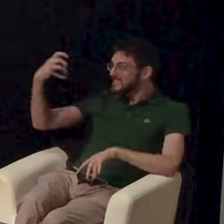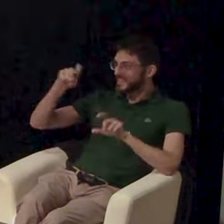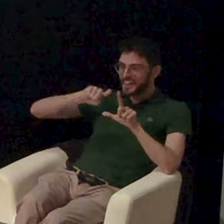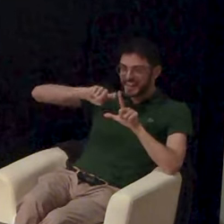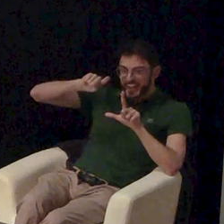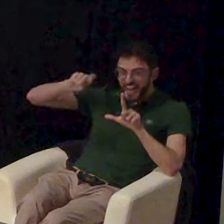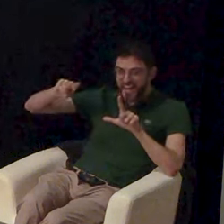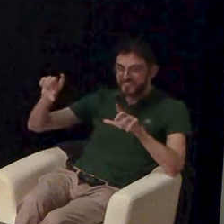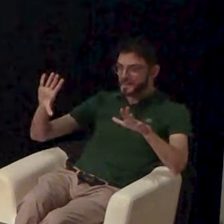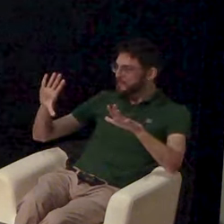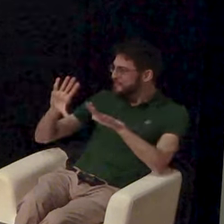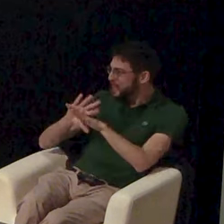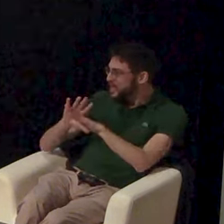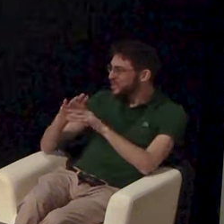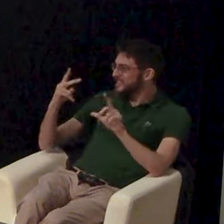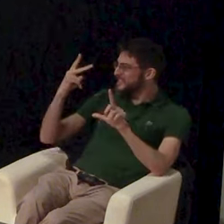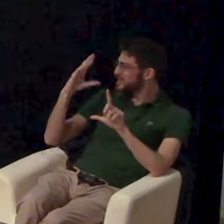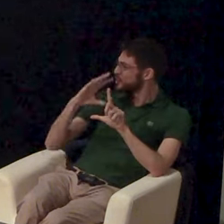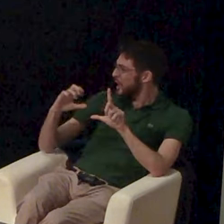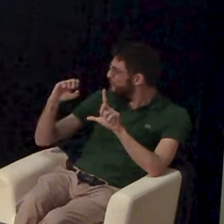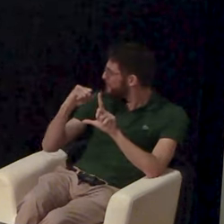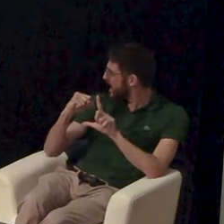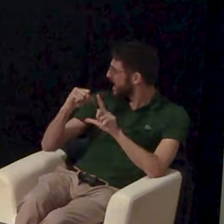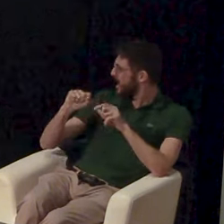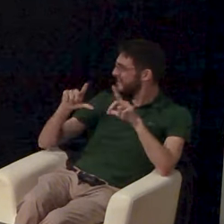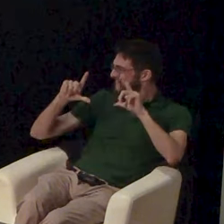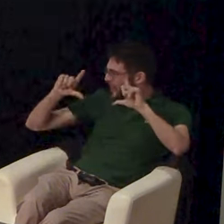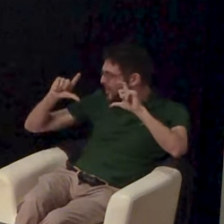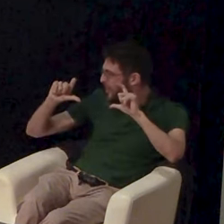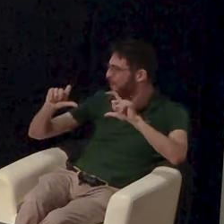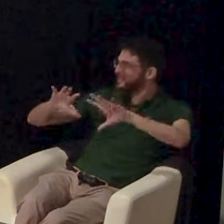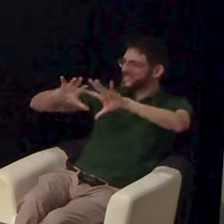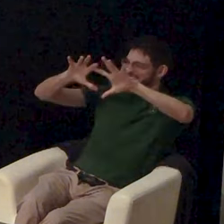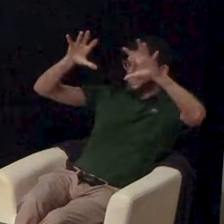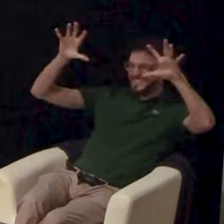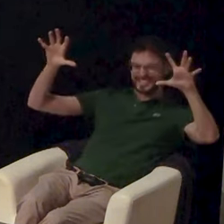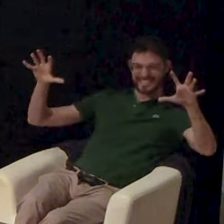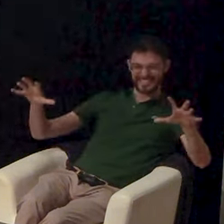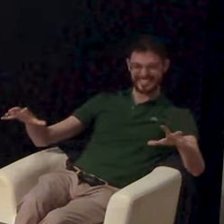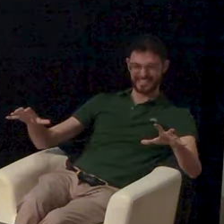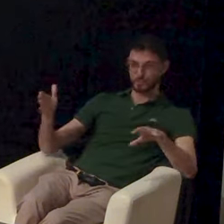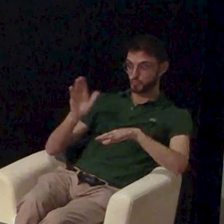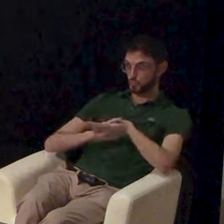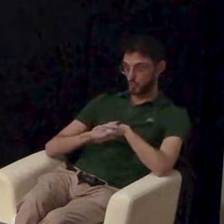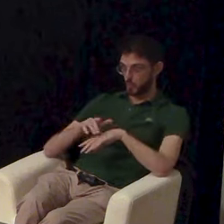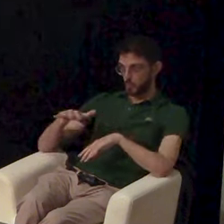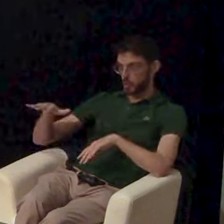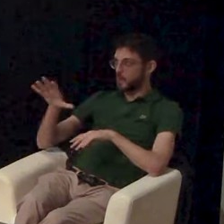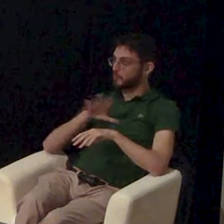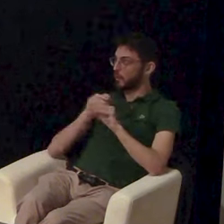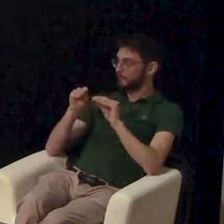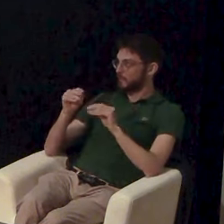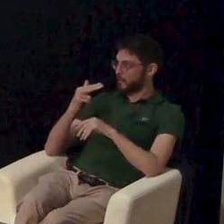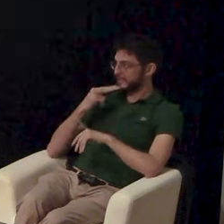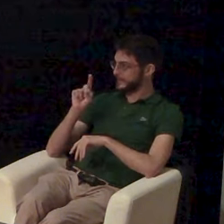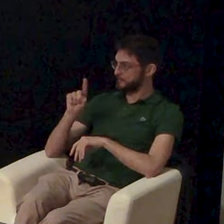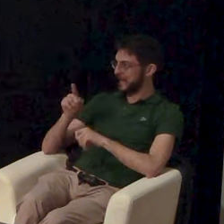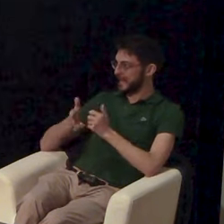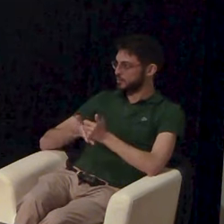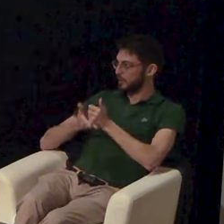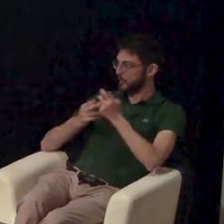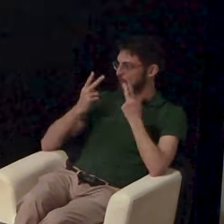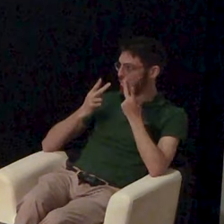il y a des visuels énormes. C'est beaucoup de diagrammes, beaucoup d'images, beaucoup de schémas, beaucoup de photos, plein de choses très visuelles.